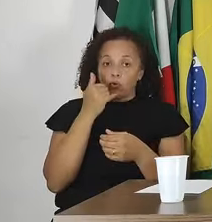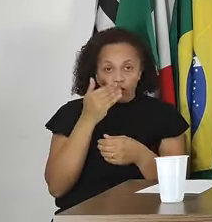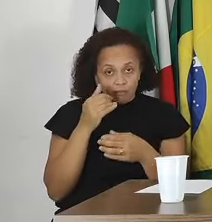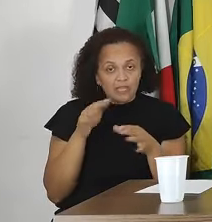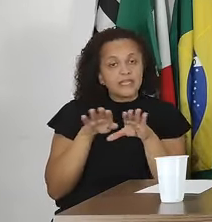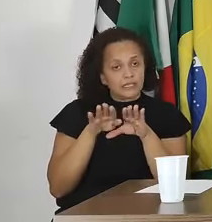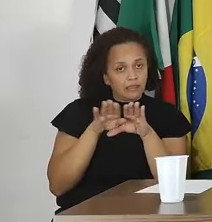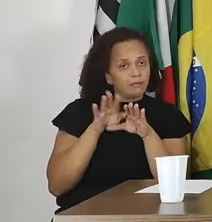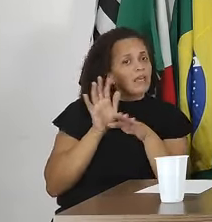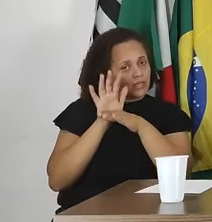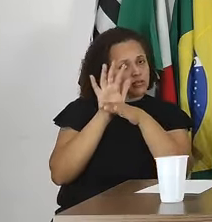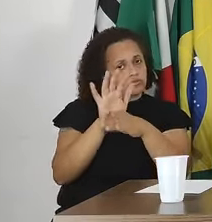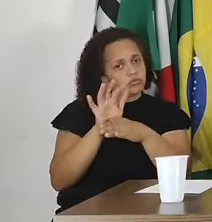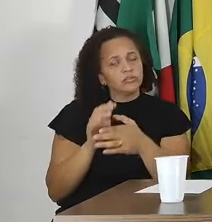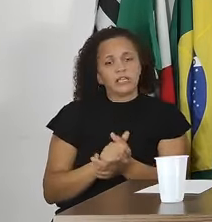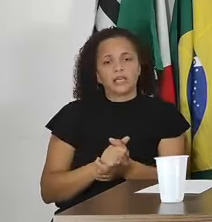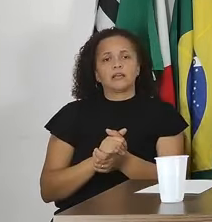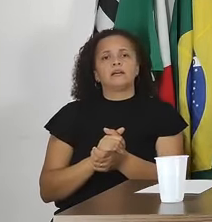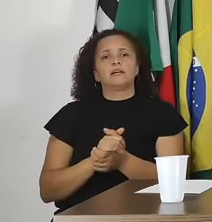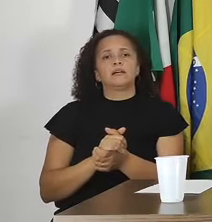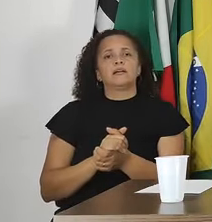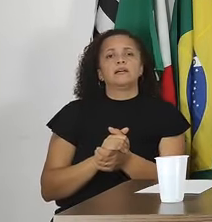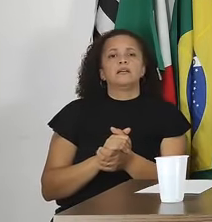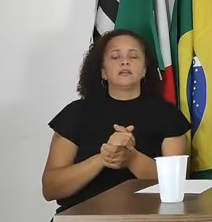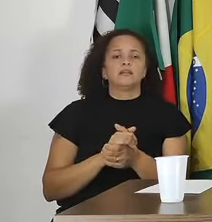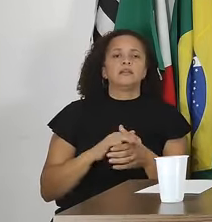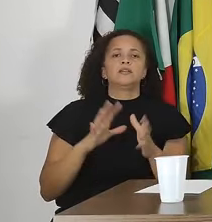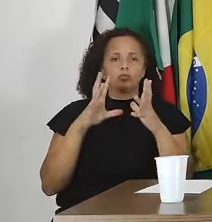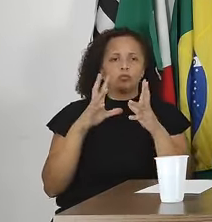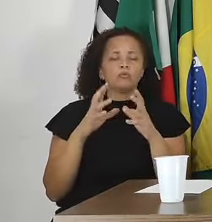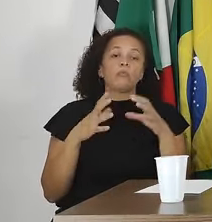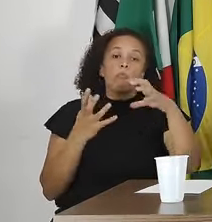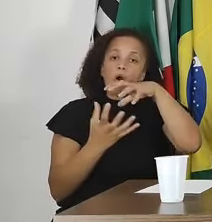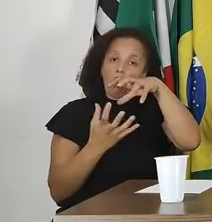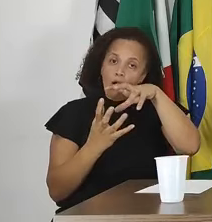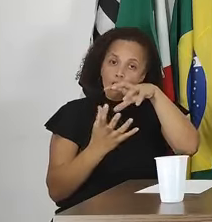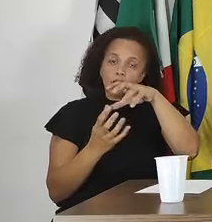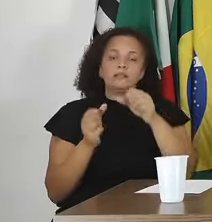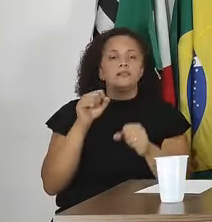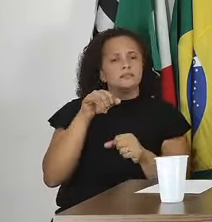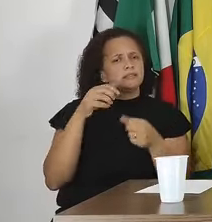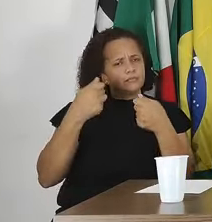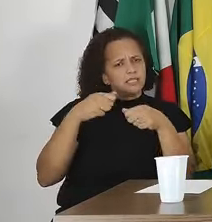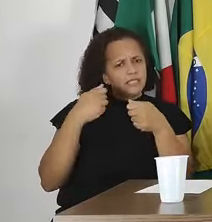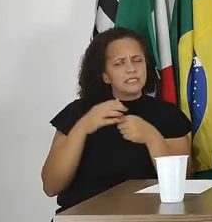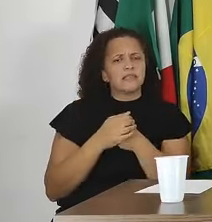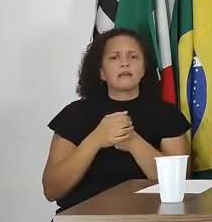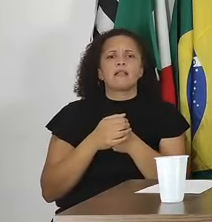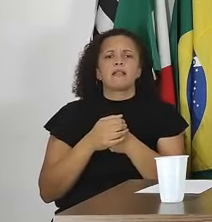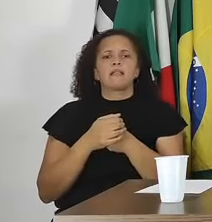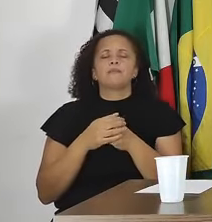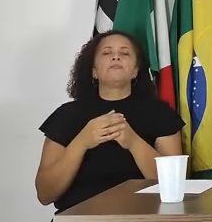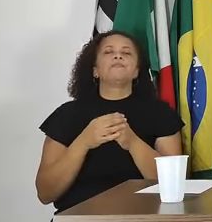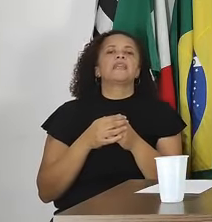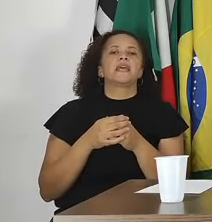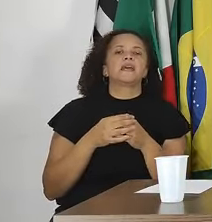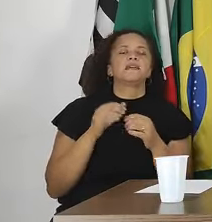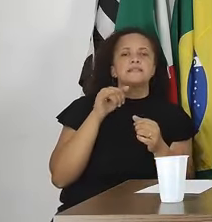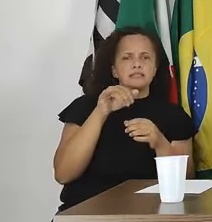lanche, colaborando com os equipamentos, né? Tipo bola, coletes, né?